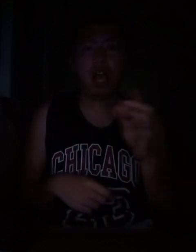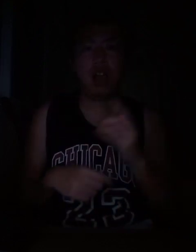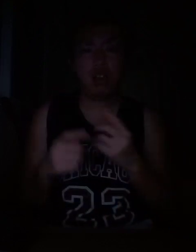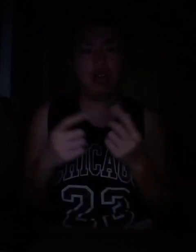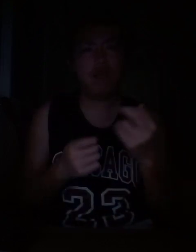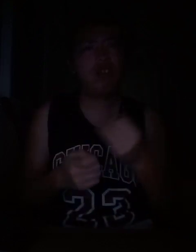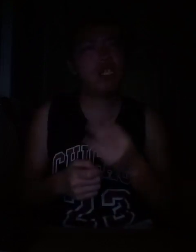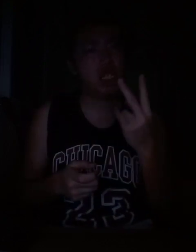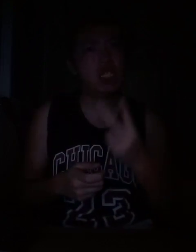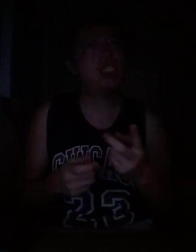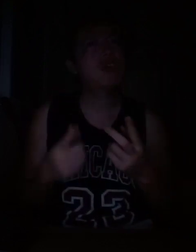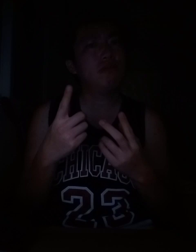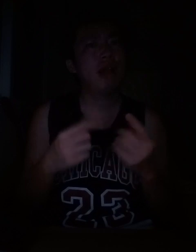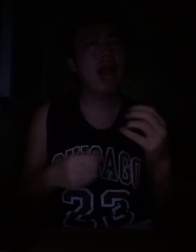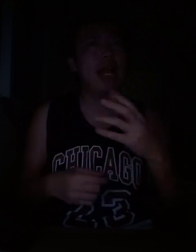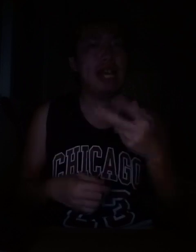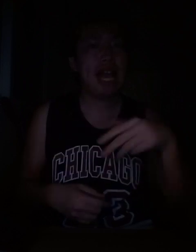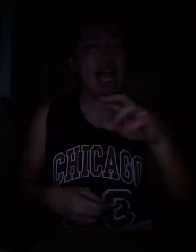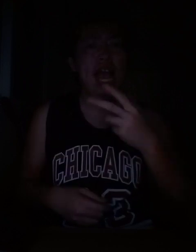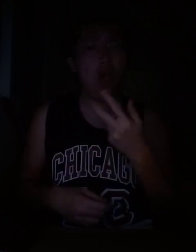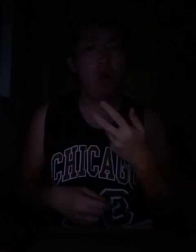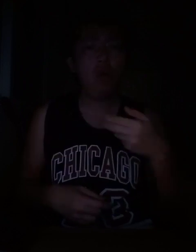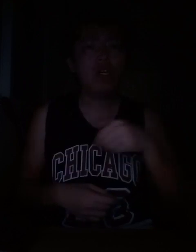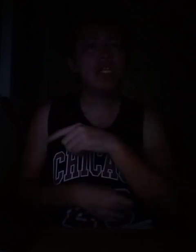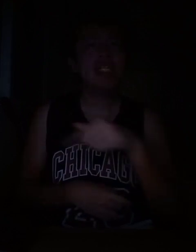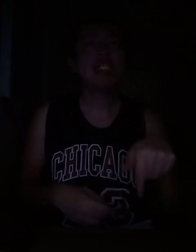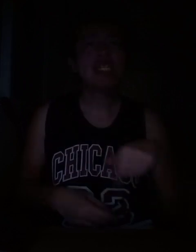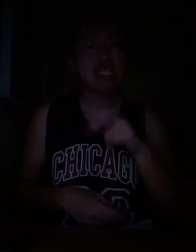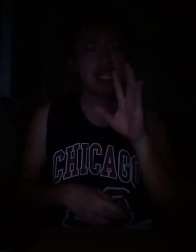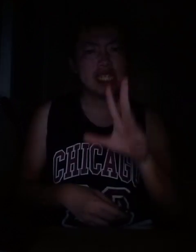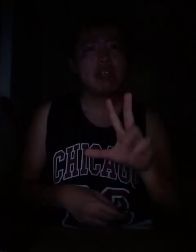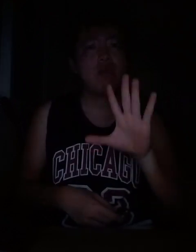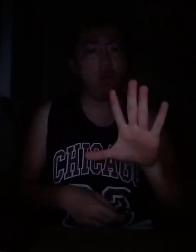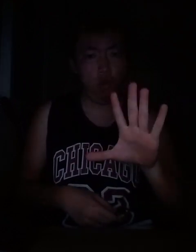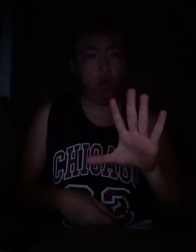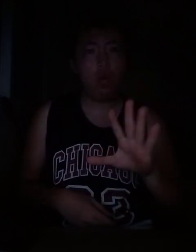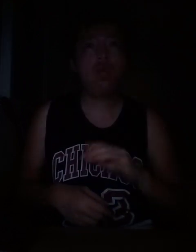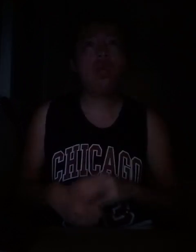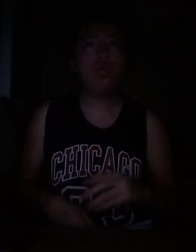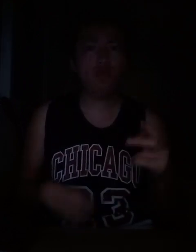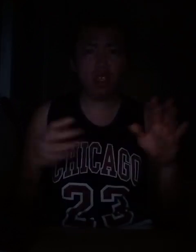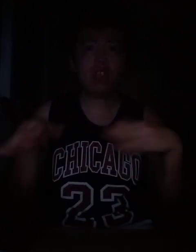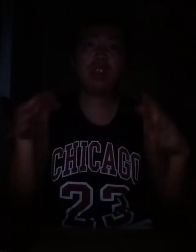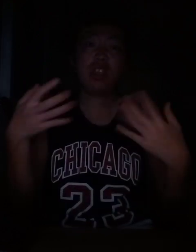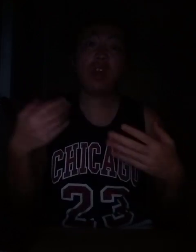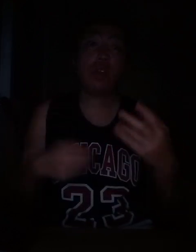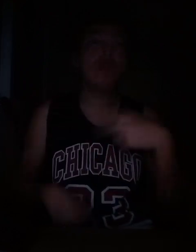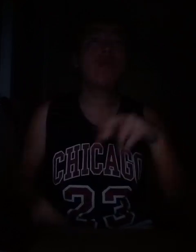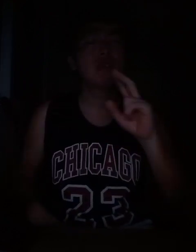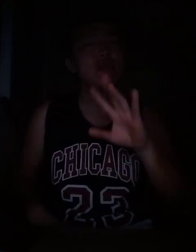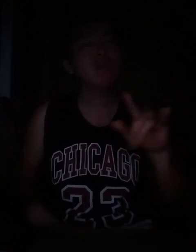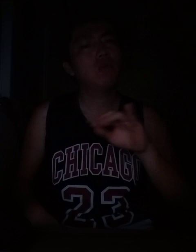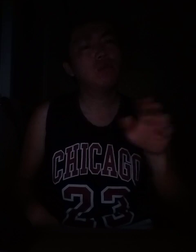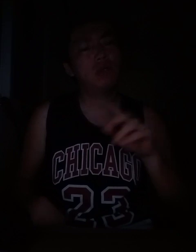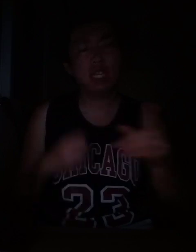중심기압 970헥토파스칼로 최대 풍속 초속 35m, 강풍 반경 350km의 강한